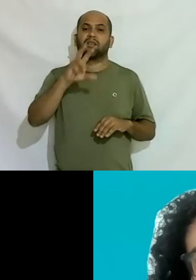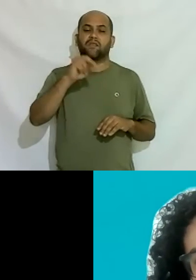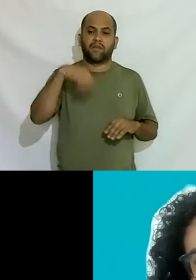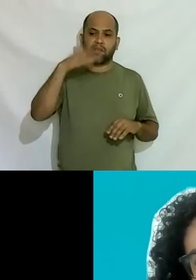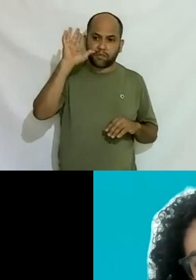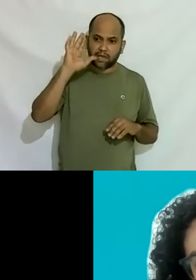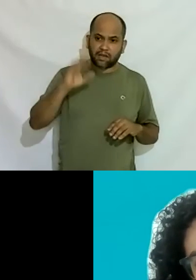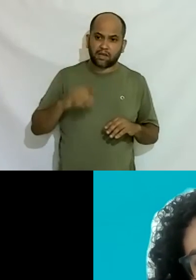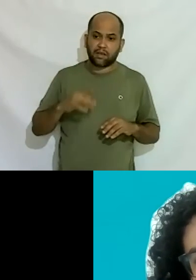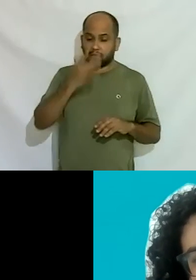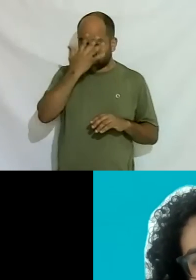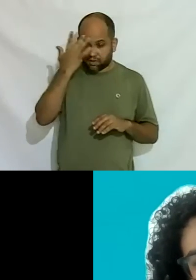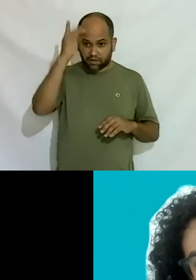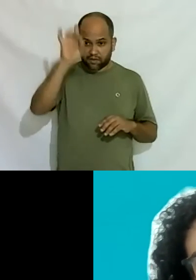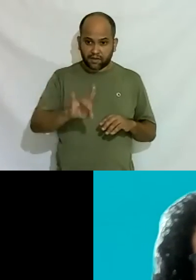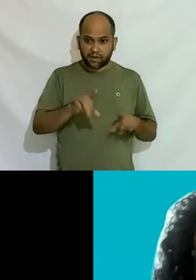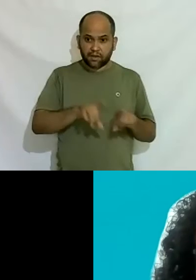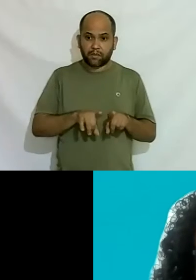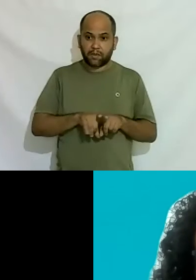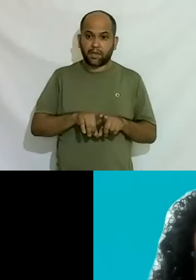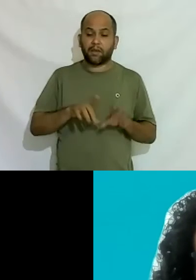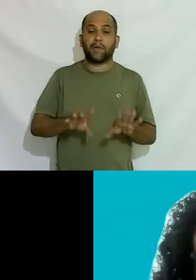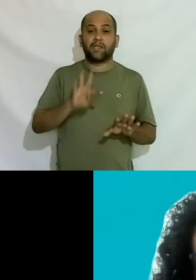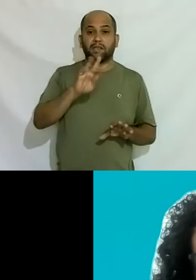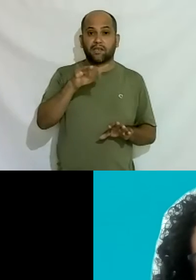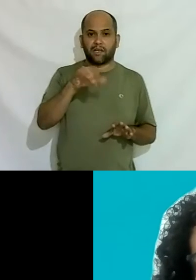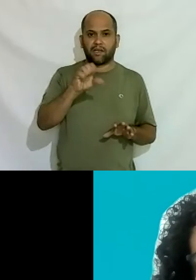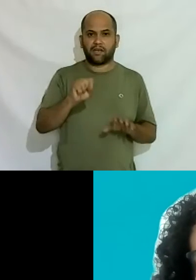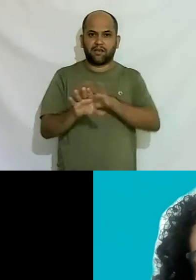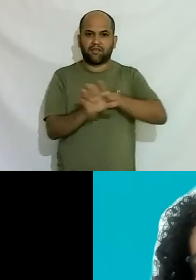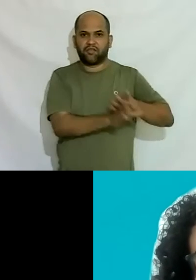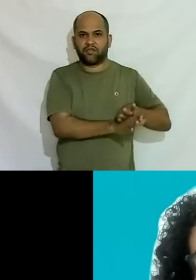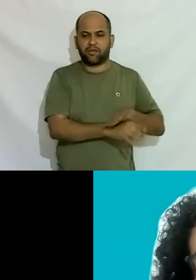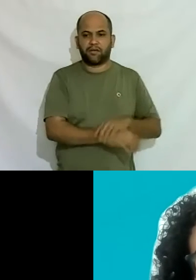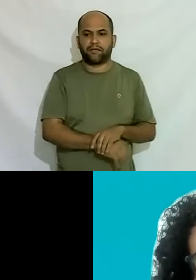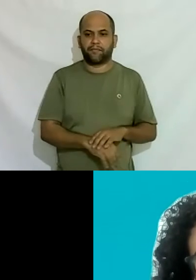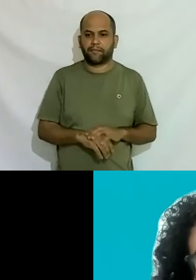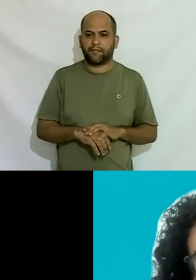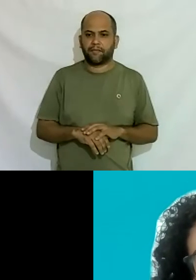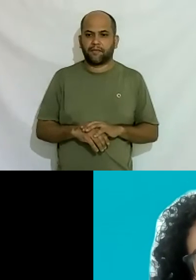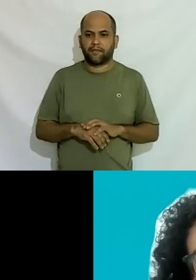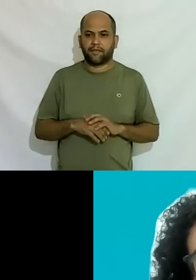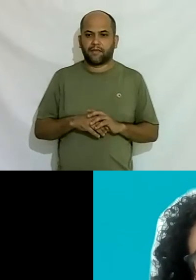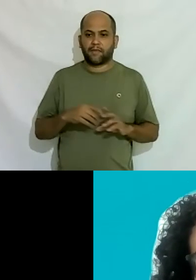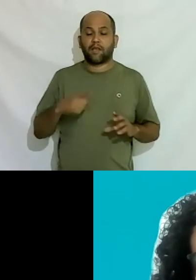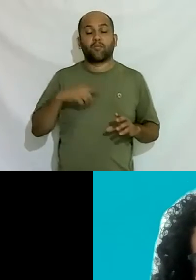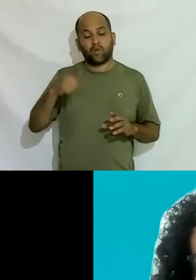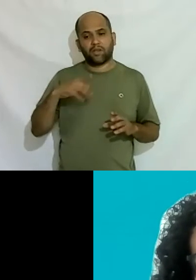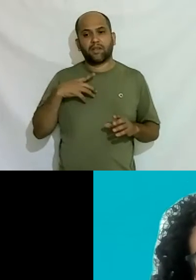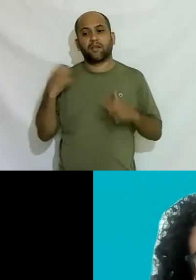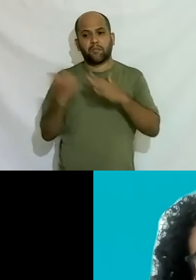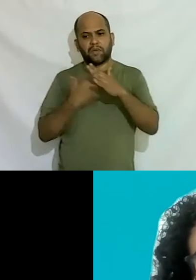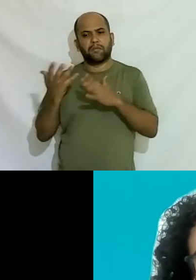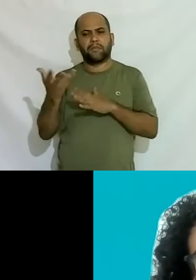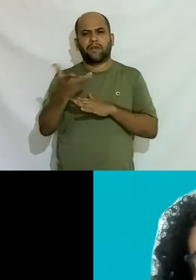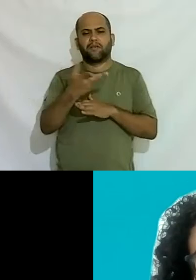pessoas com deficiência até tem mas com trans em rosca né por outro lado tem empresas maravilhosas empresas